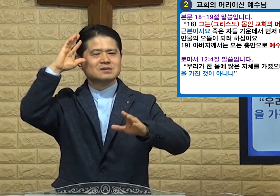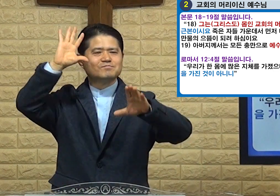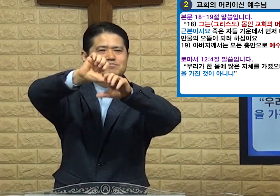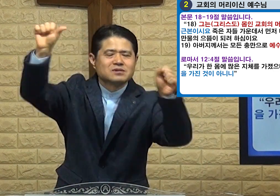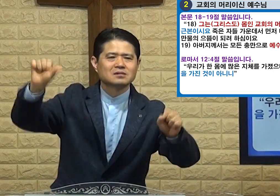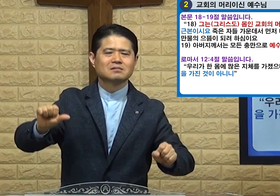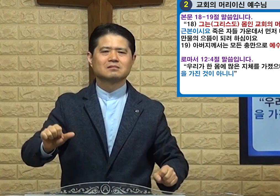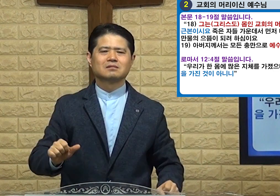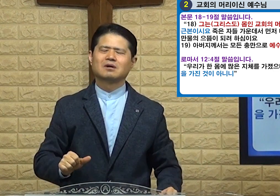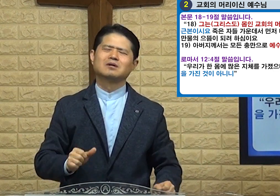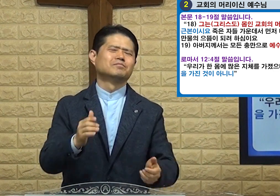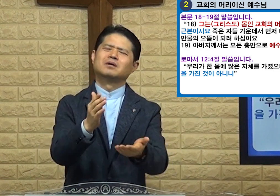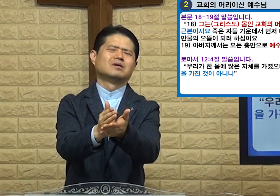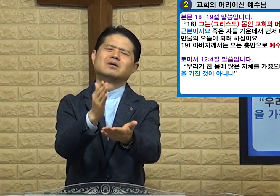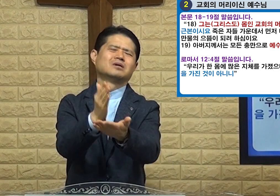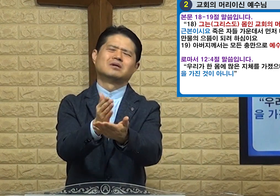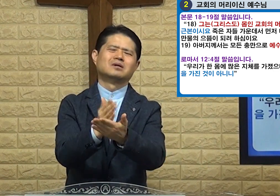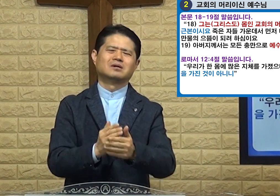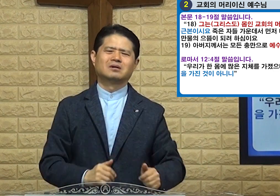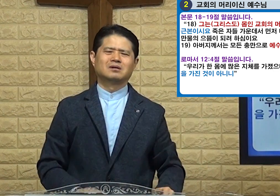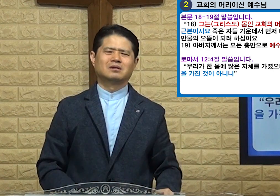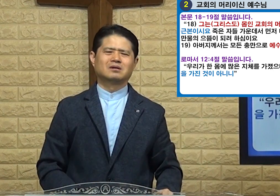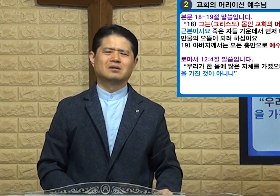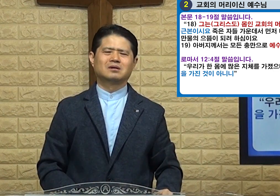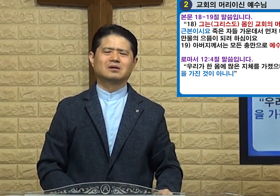욕을 하면서 상대방을 비하하지 마시길 바랍니다.